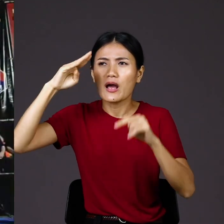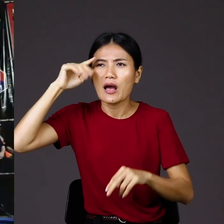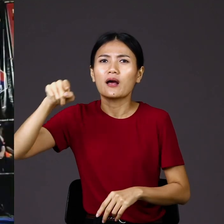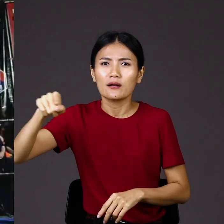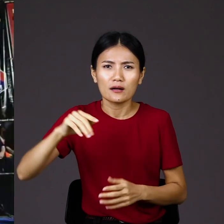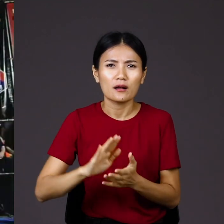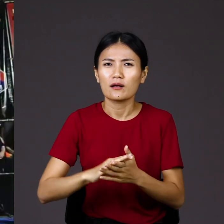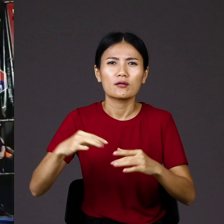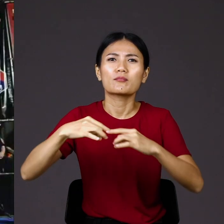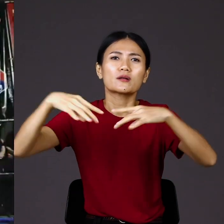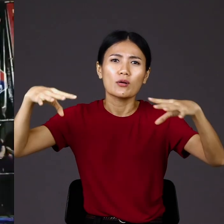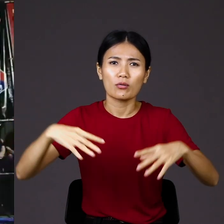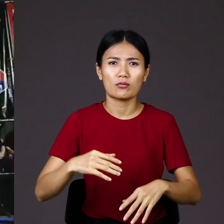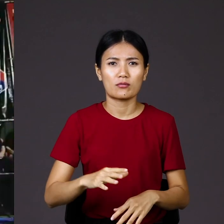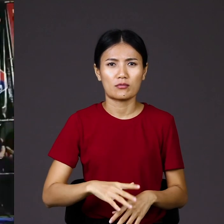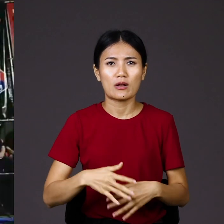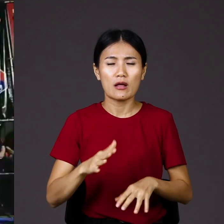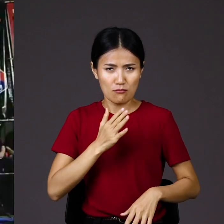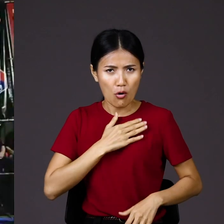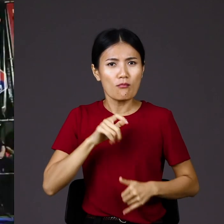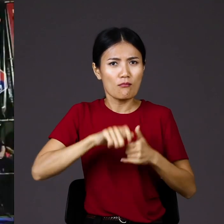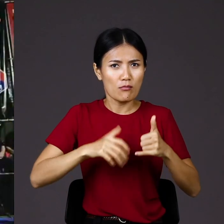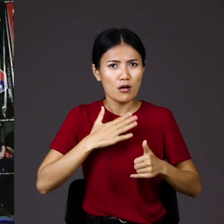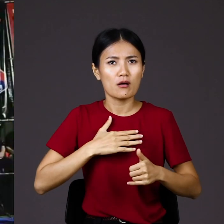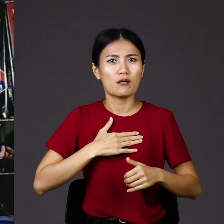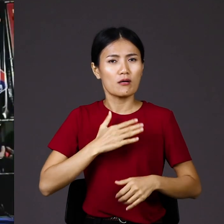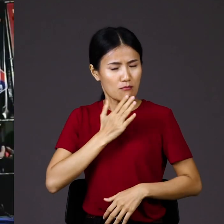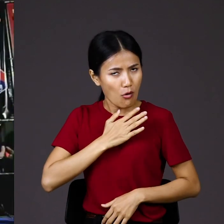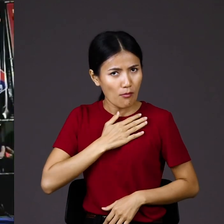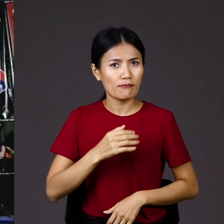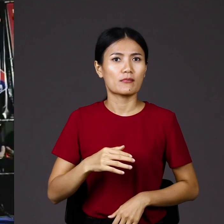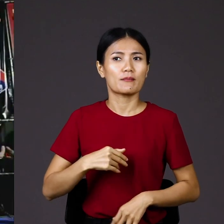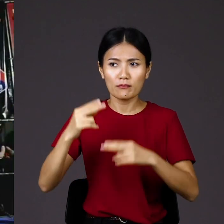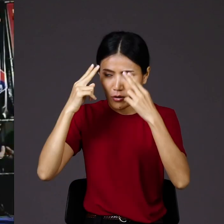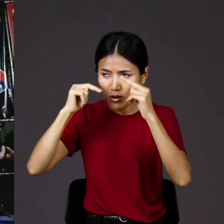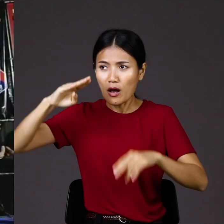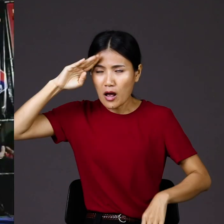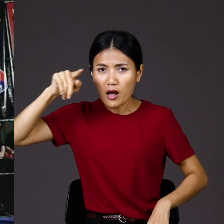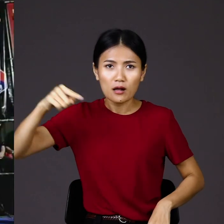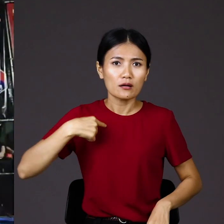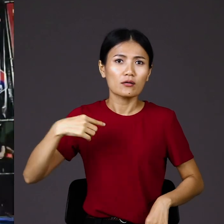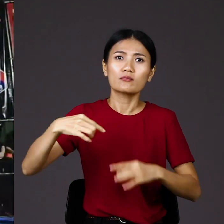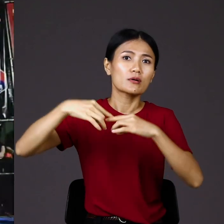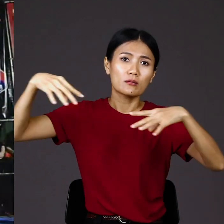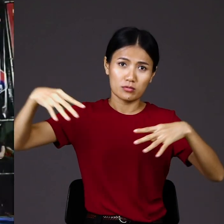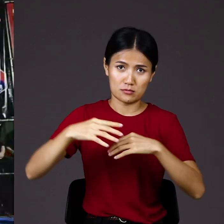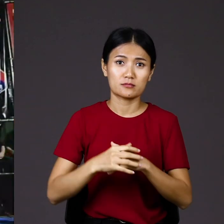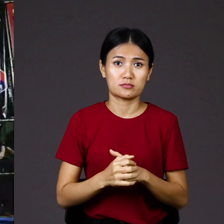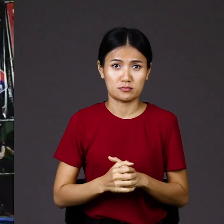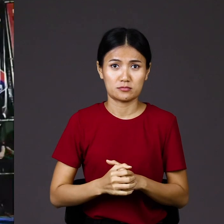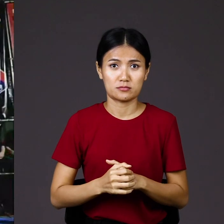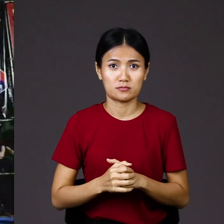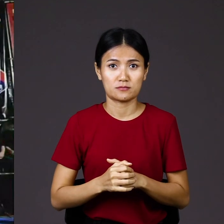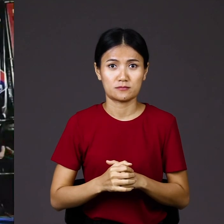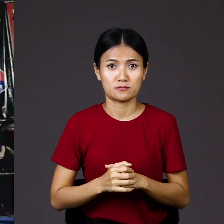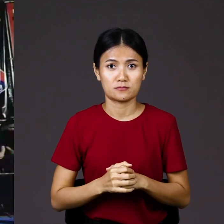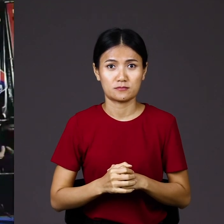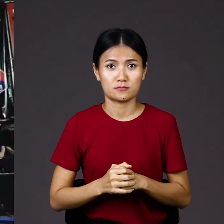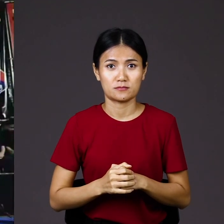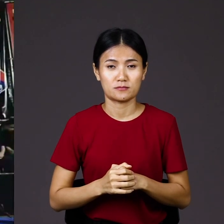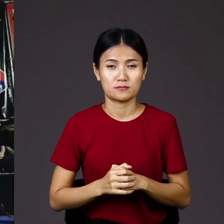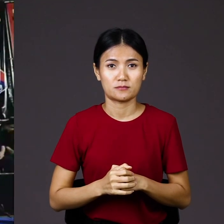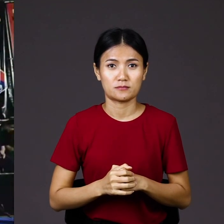มดูอีกคนก็ได้ดูหน้าผมหน้าผมนี่ก็ชัดยิ่งกว่าชัดว่าผมอยู่คนละข้างกับประยุทธ์จันทร์โอช